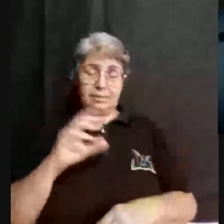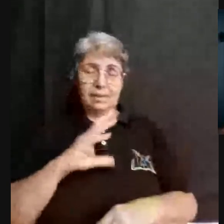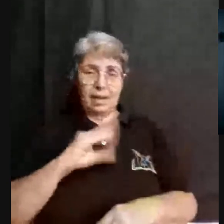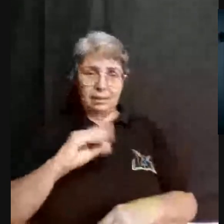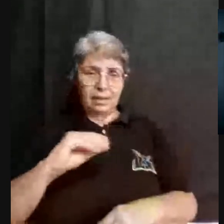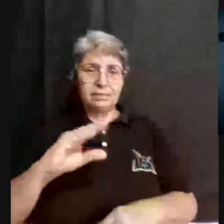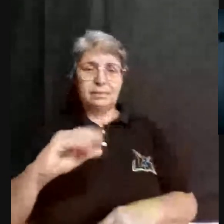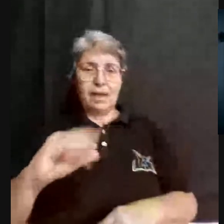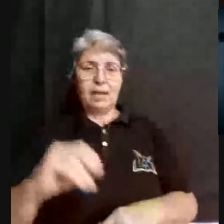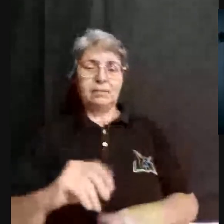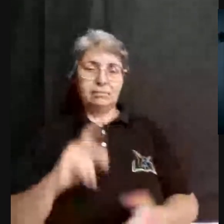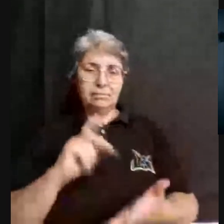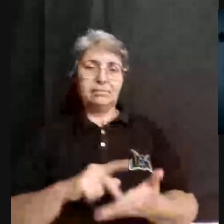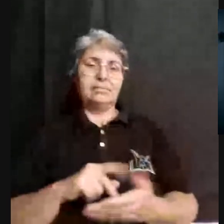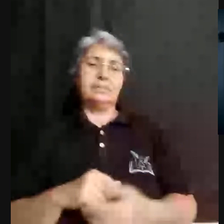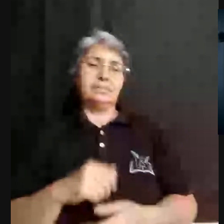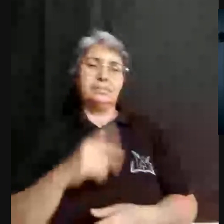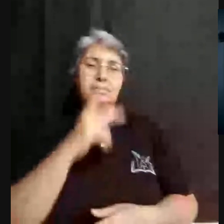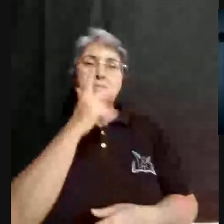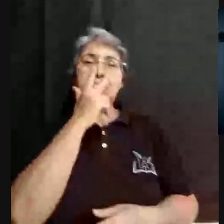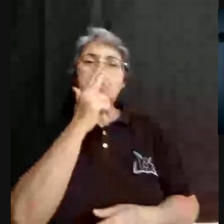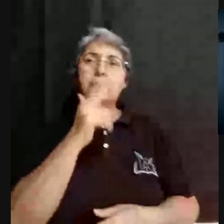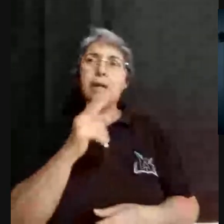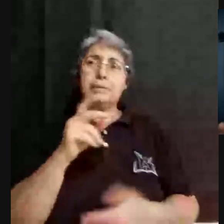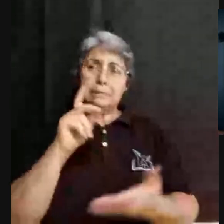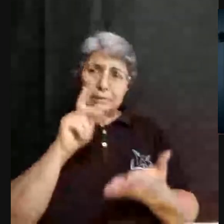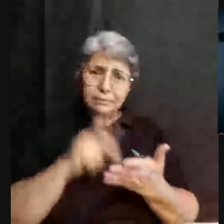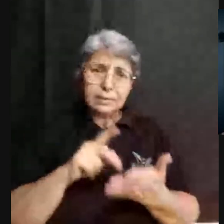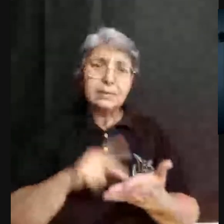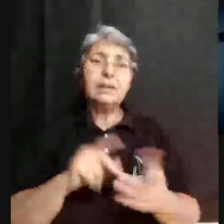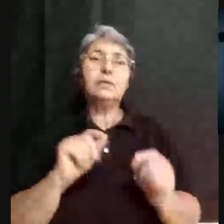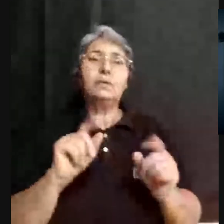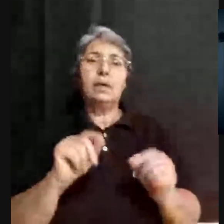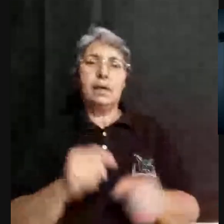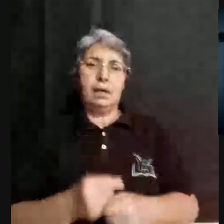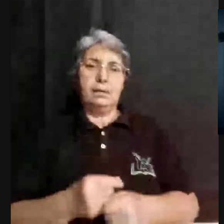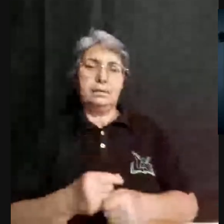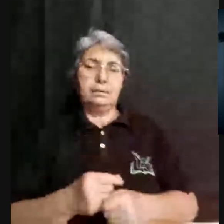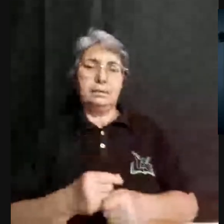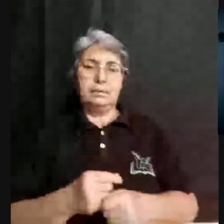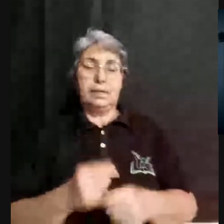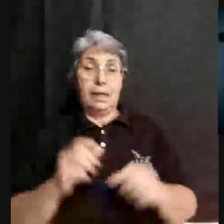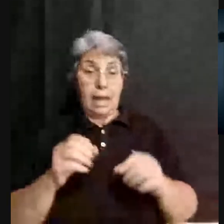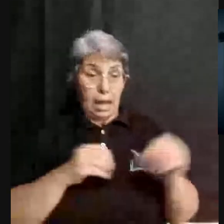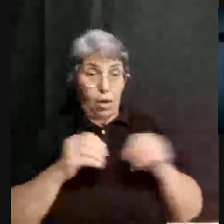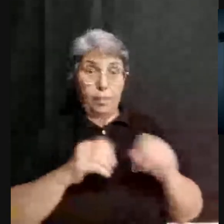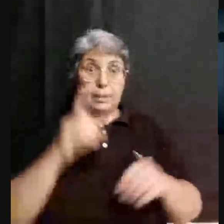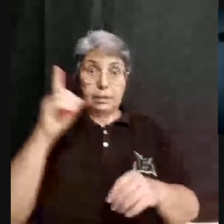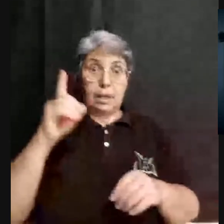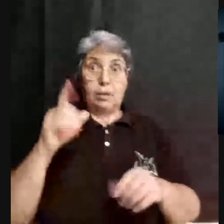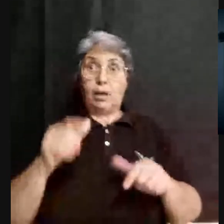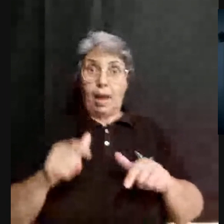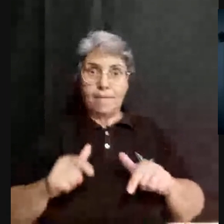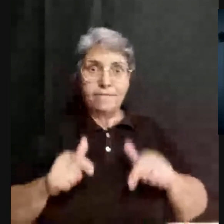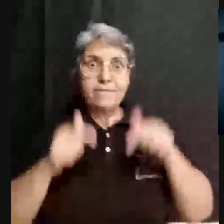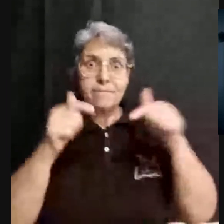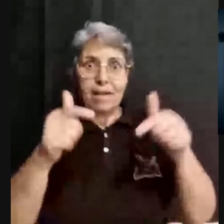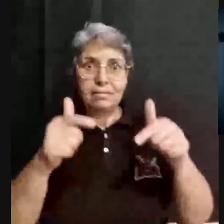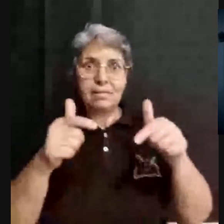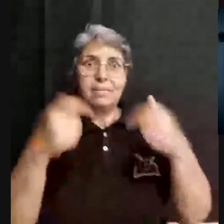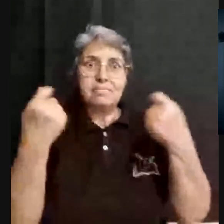os efeitos de 1888. Como se, independente daquilo, a obra estivesse avançando. Como se aquilo não fosse um